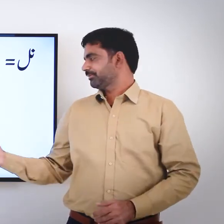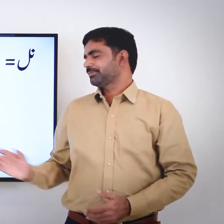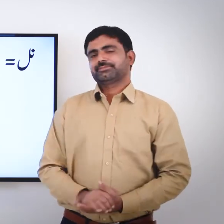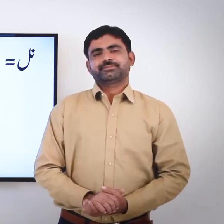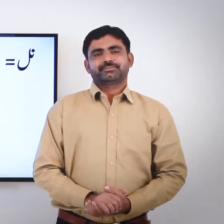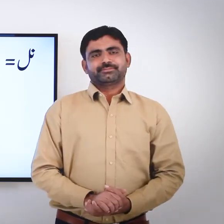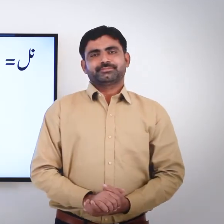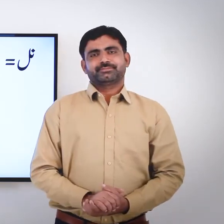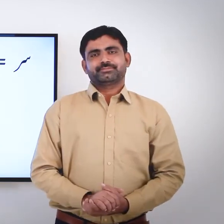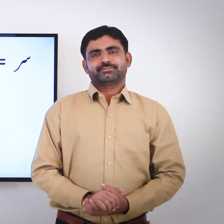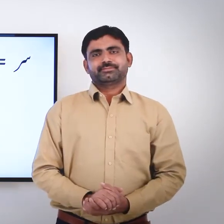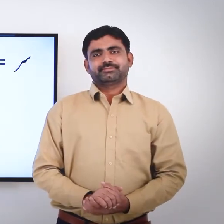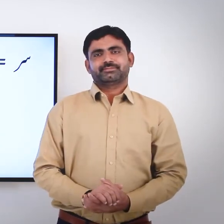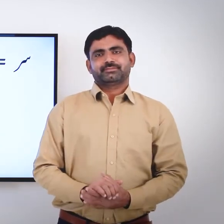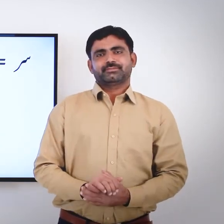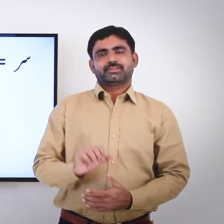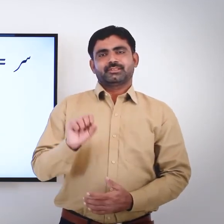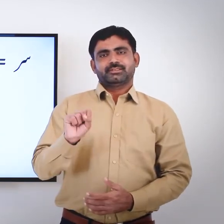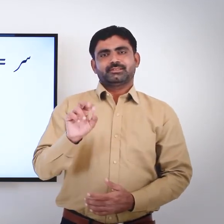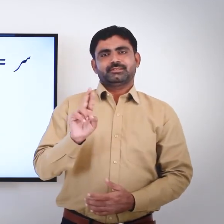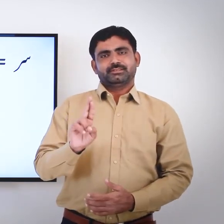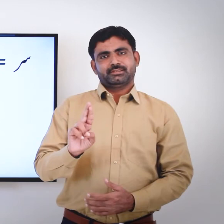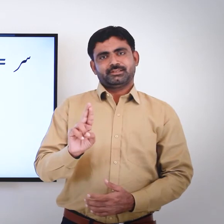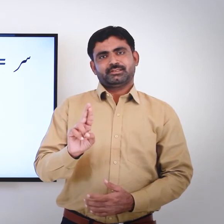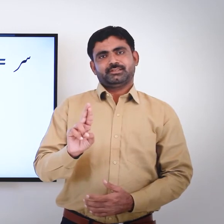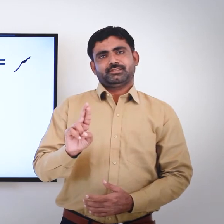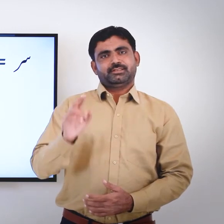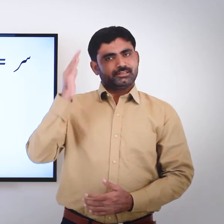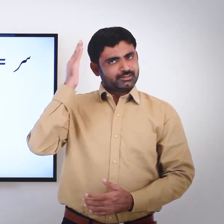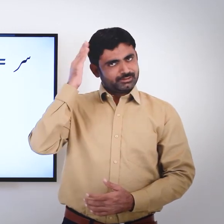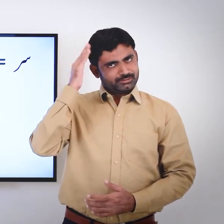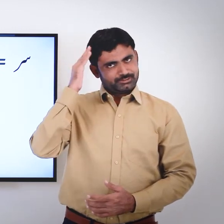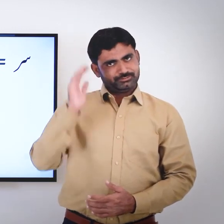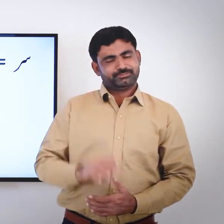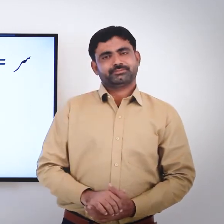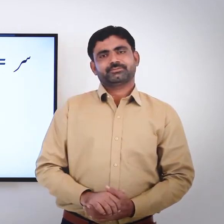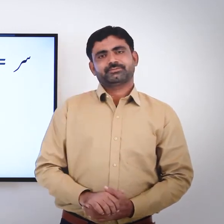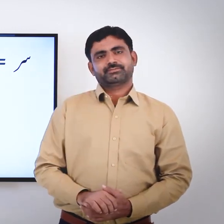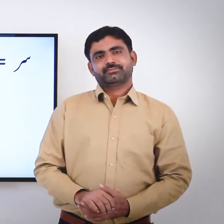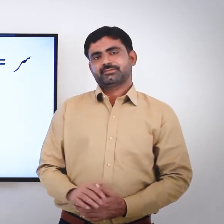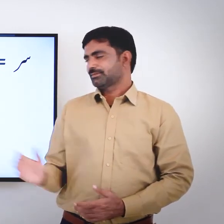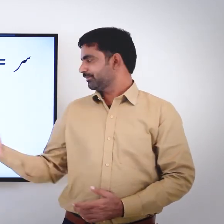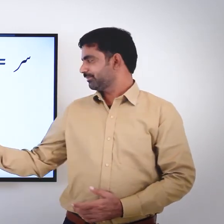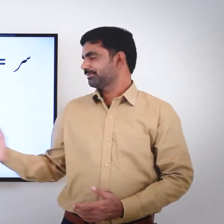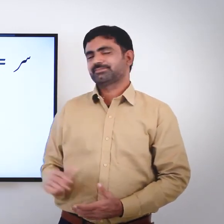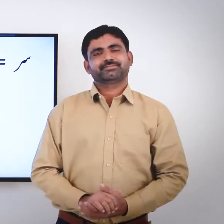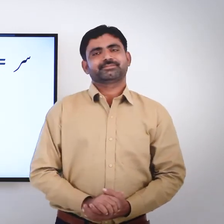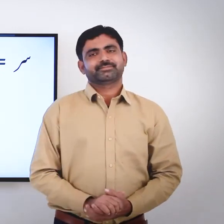یہ نل ہے۔ سر برابر ہے سین جمع رے، تو یہ کیا ہوا؟ سر۔